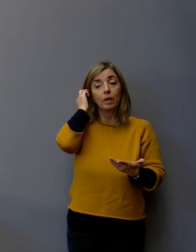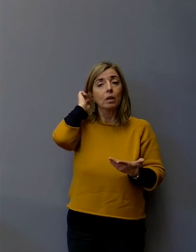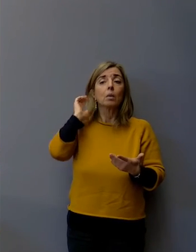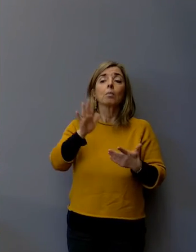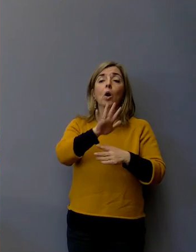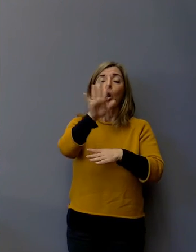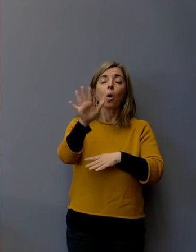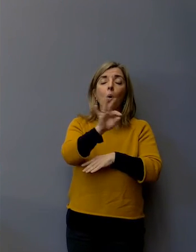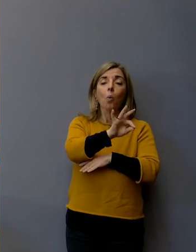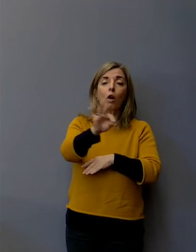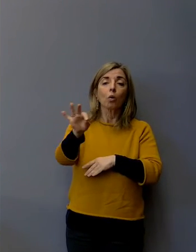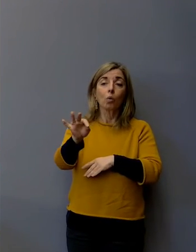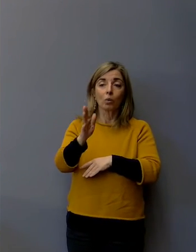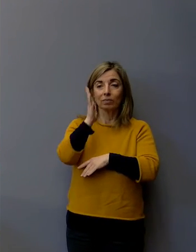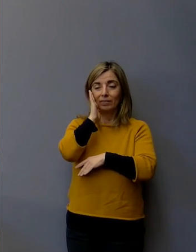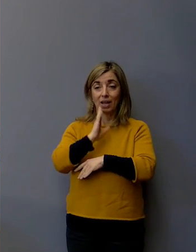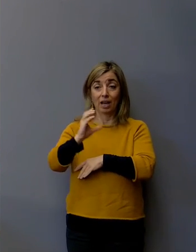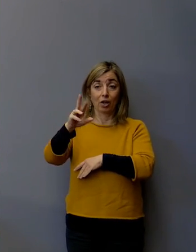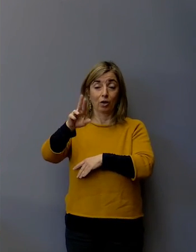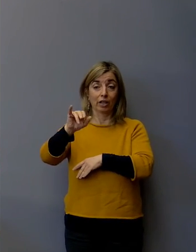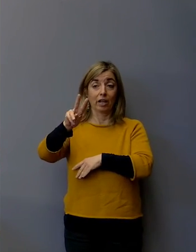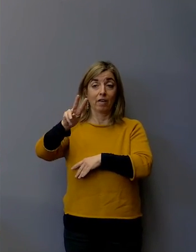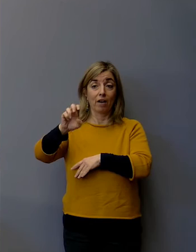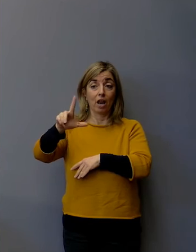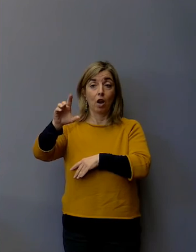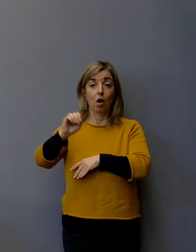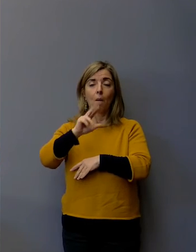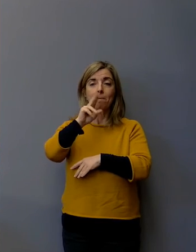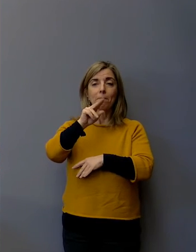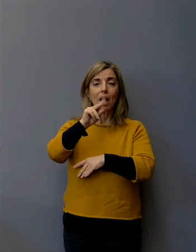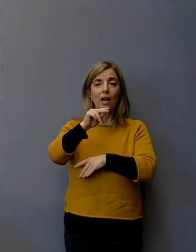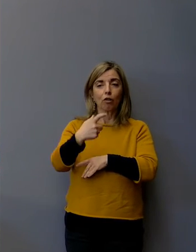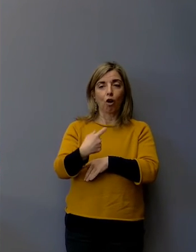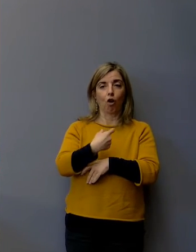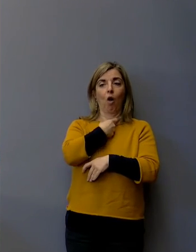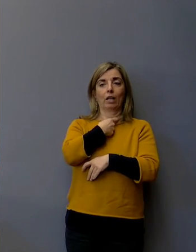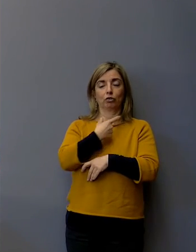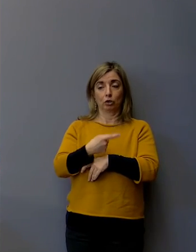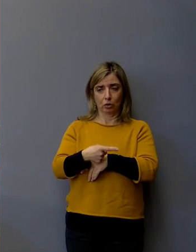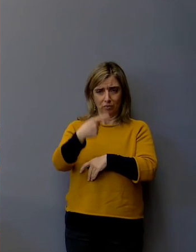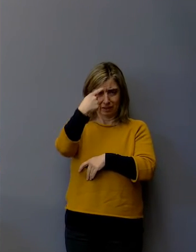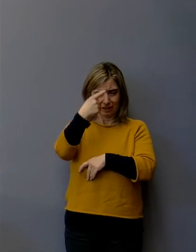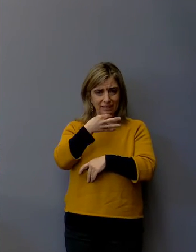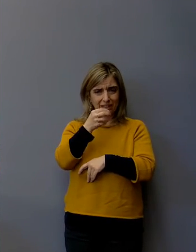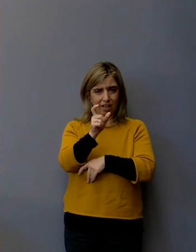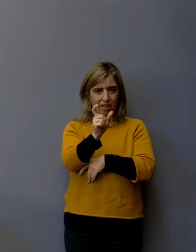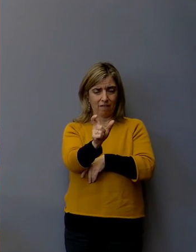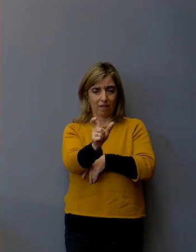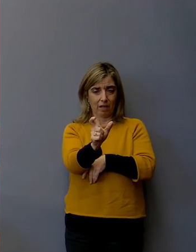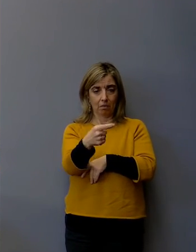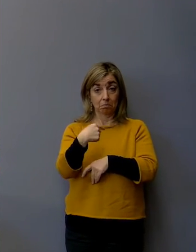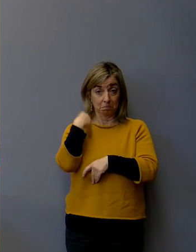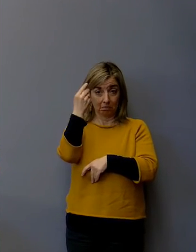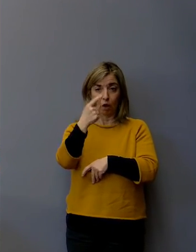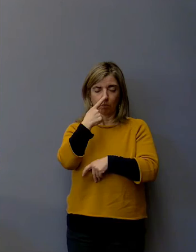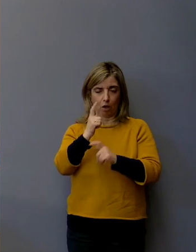coercizione che si rendesse conto di cosa vuol dire questa parola questa parola io la ritengo offensiva